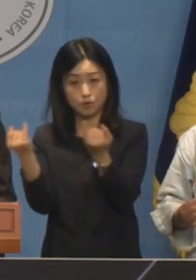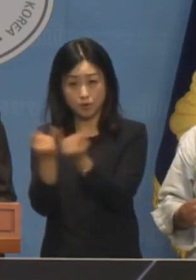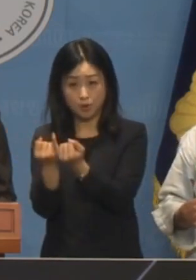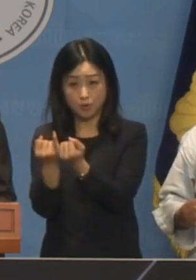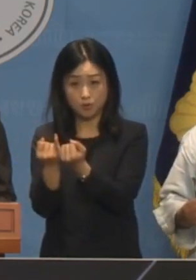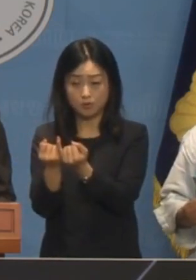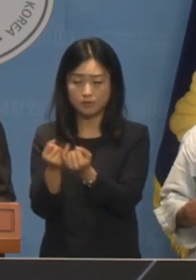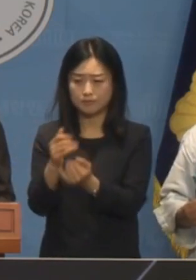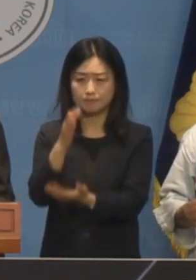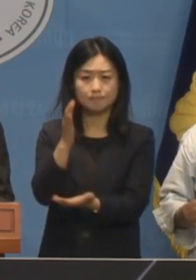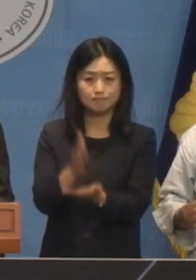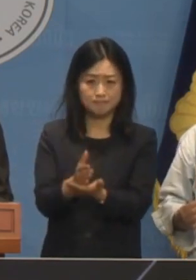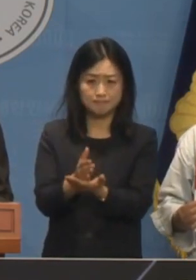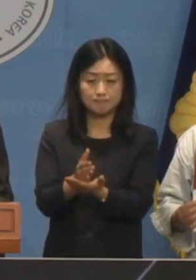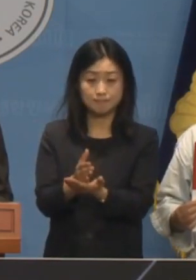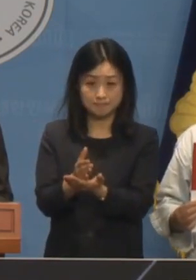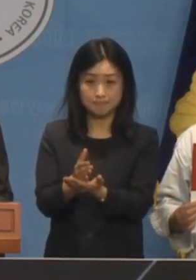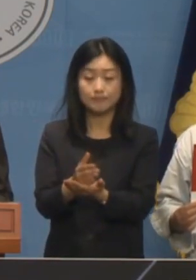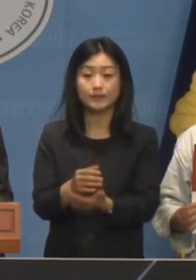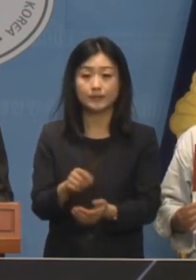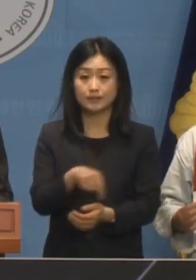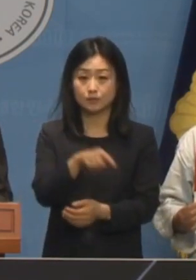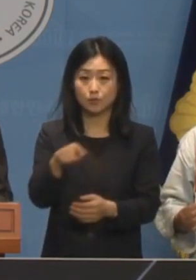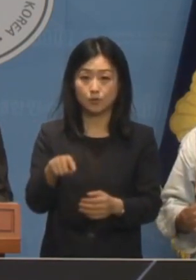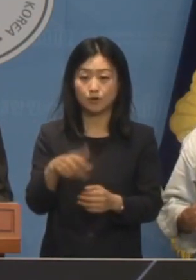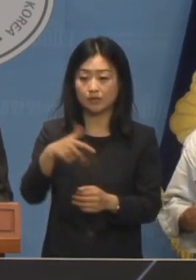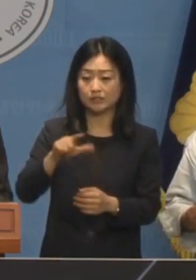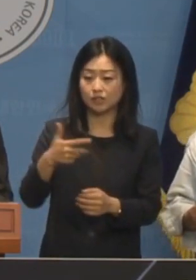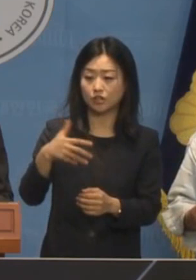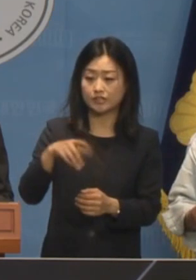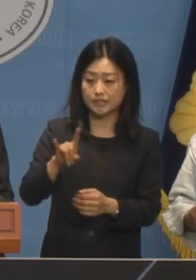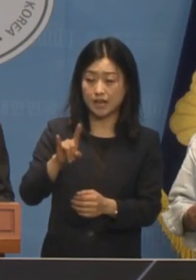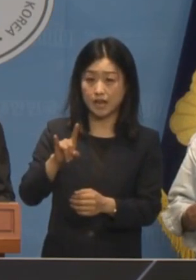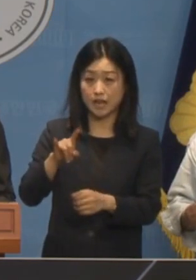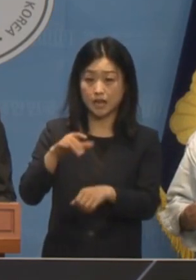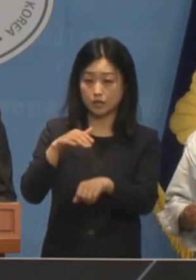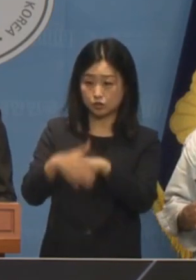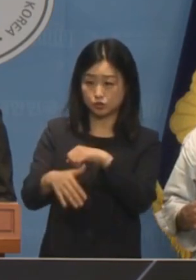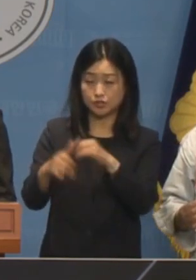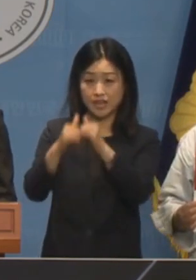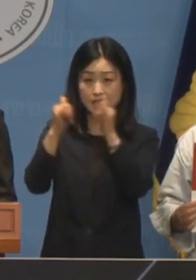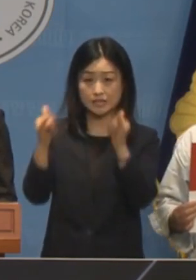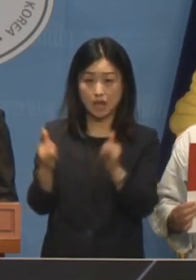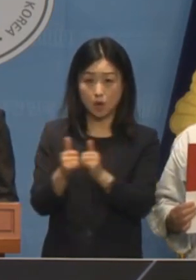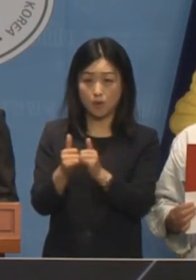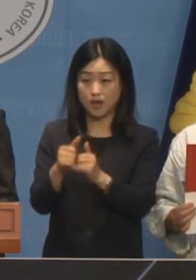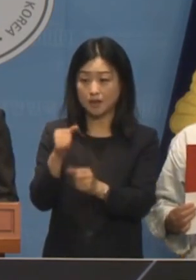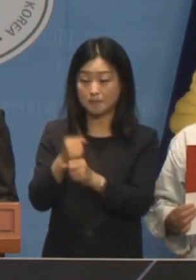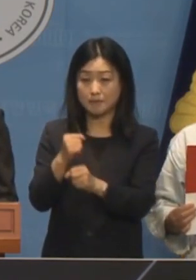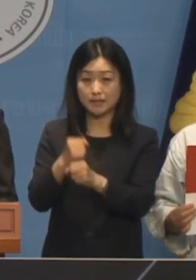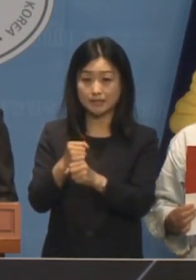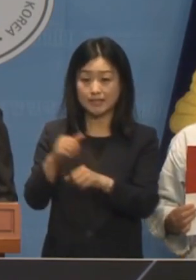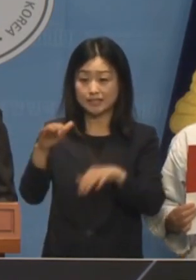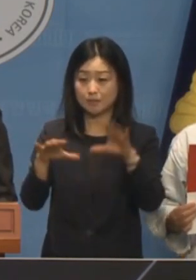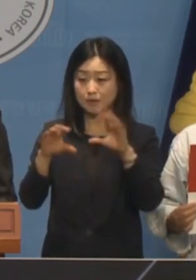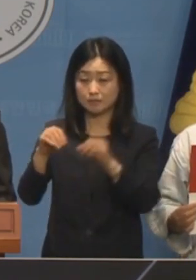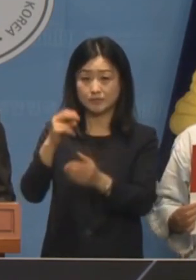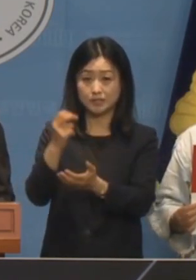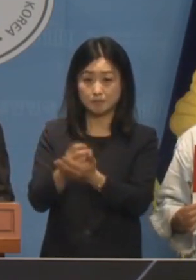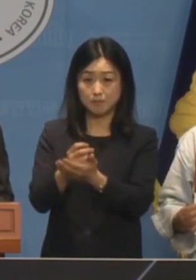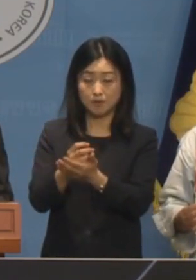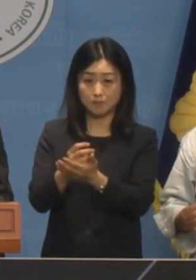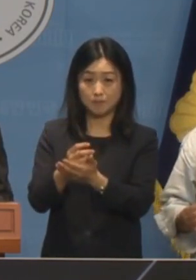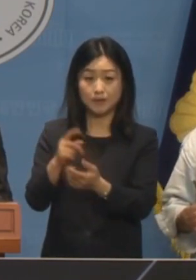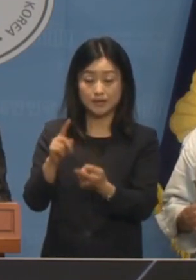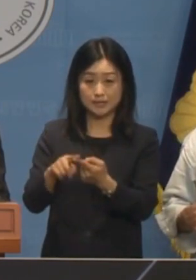활동을 종결시키고 전체주의 사회로 이행시키려는 차별금지 법안을 저지시킬 수 있는 확실한 인물이라 평가하면서